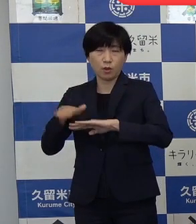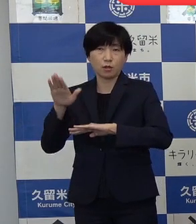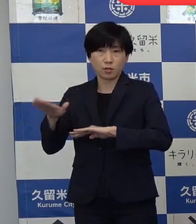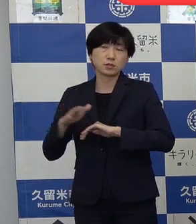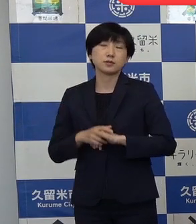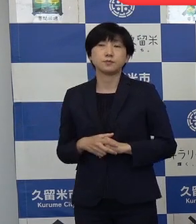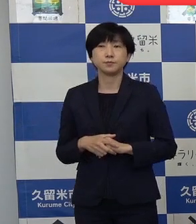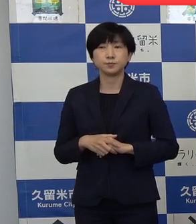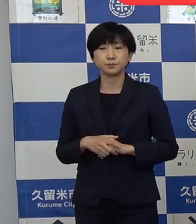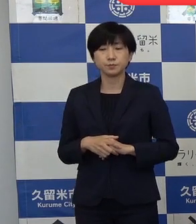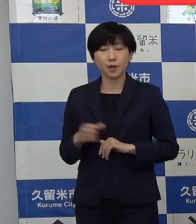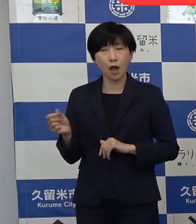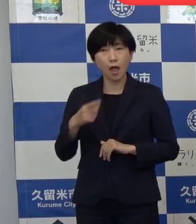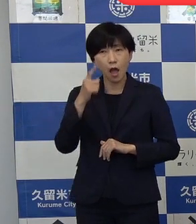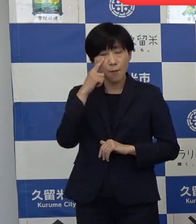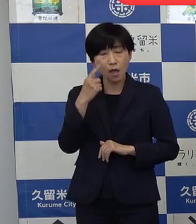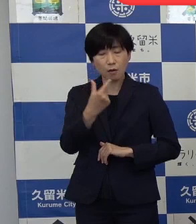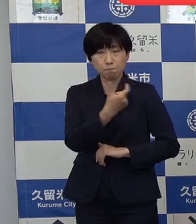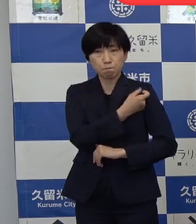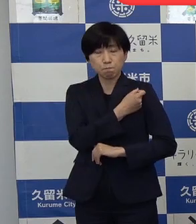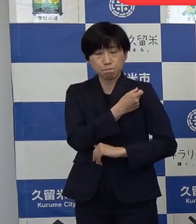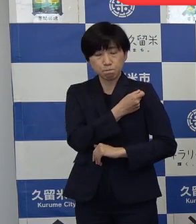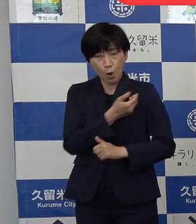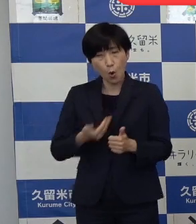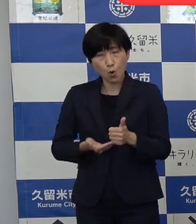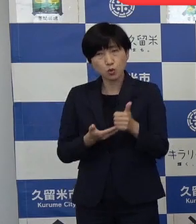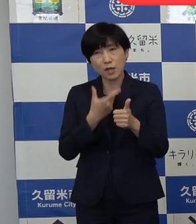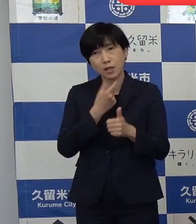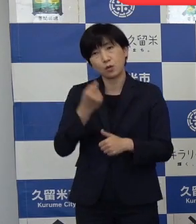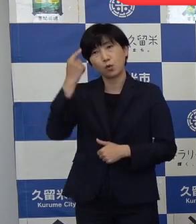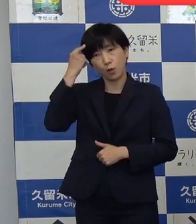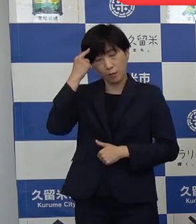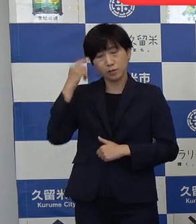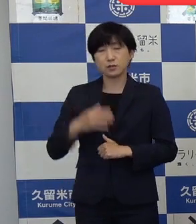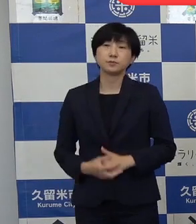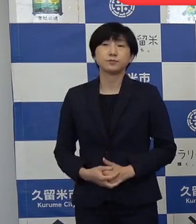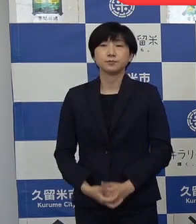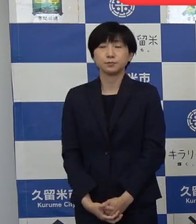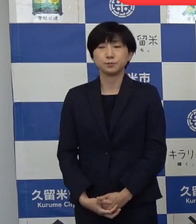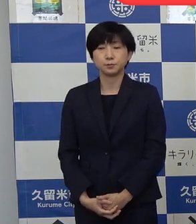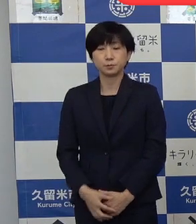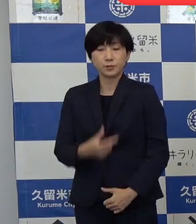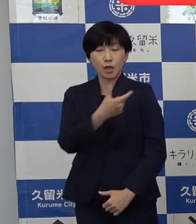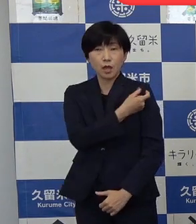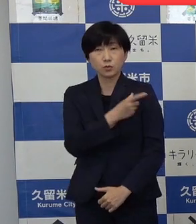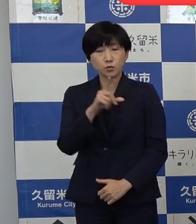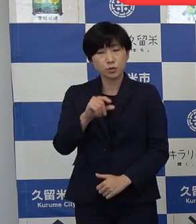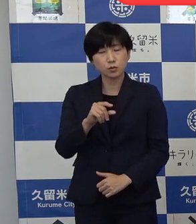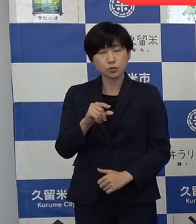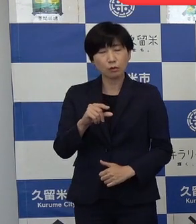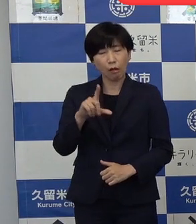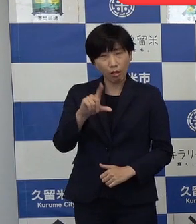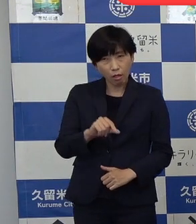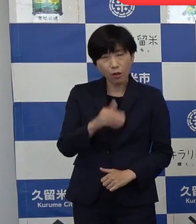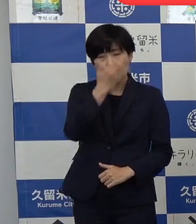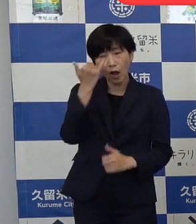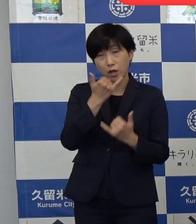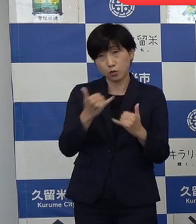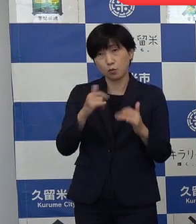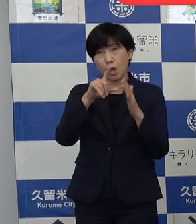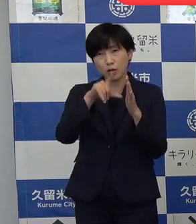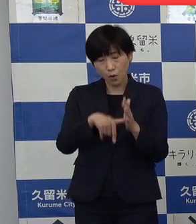。早めの接種をお勧めしたいと思っています。接種率が低い若い世代ですけれ